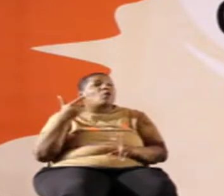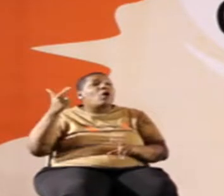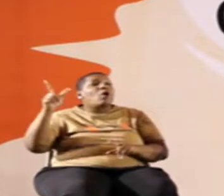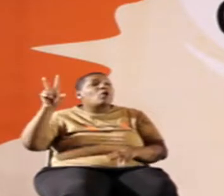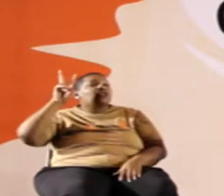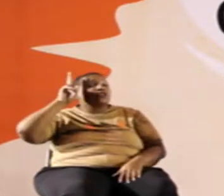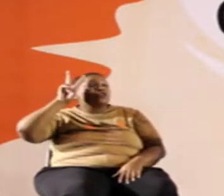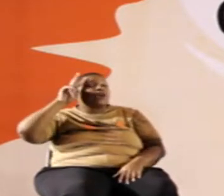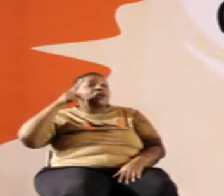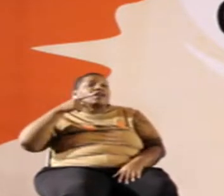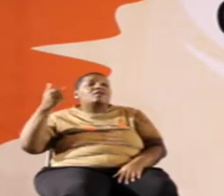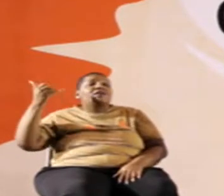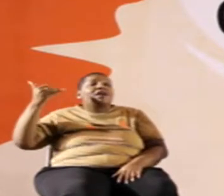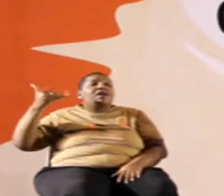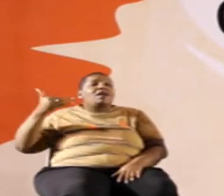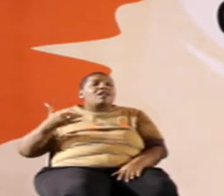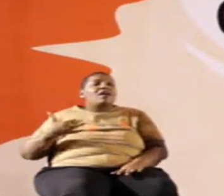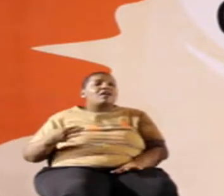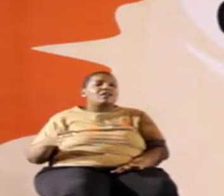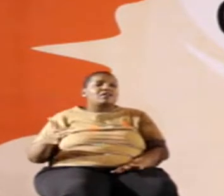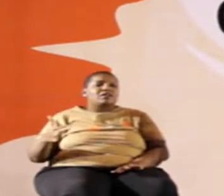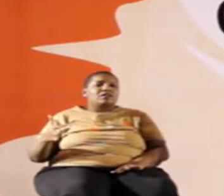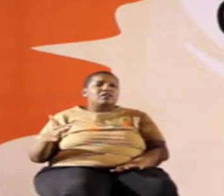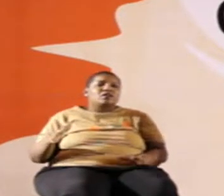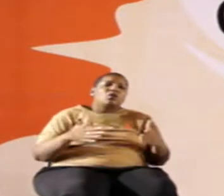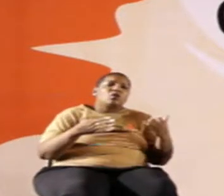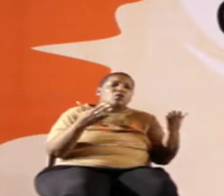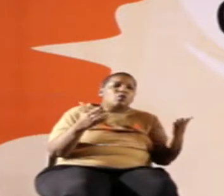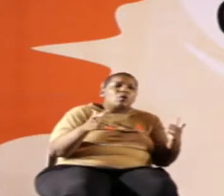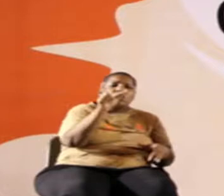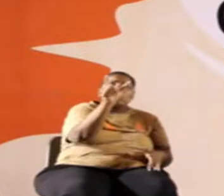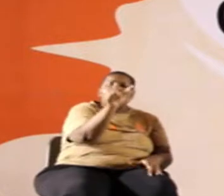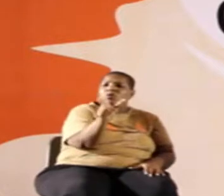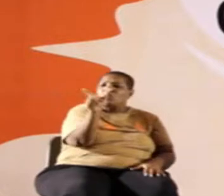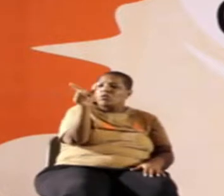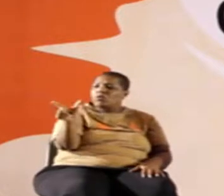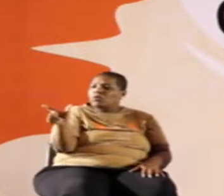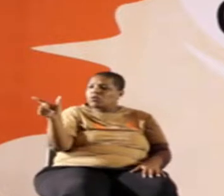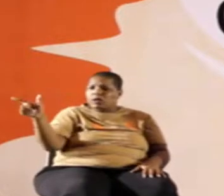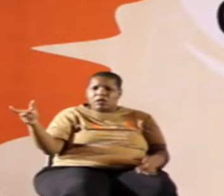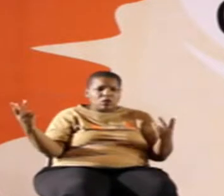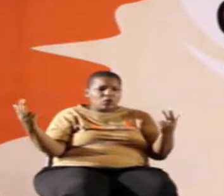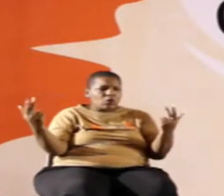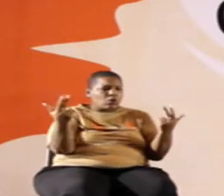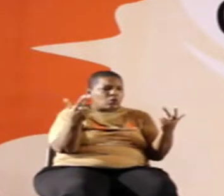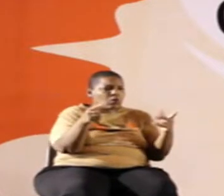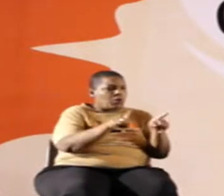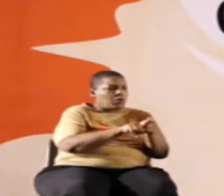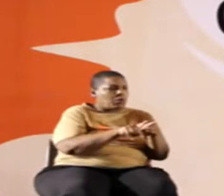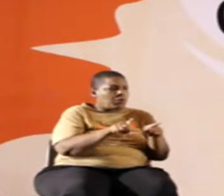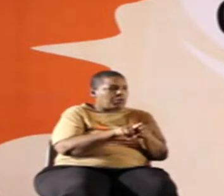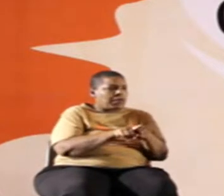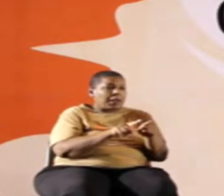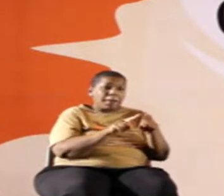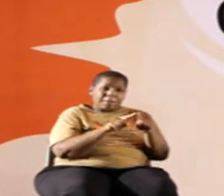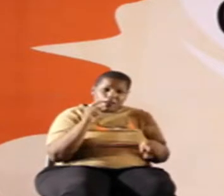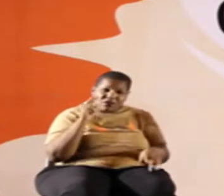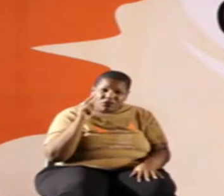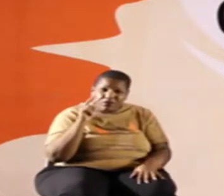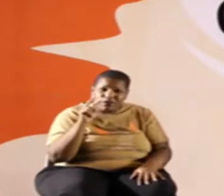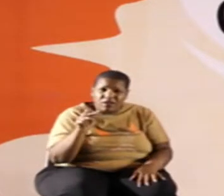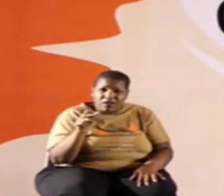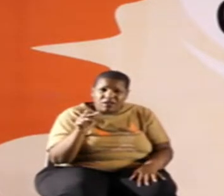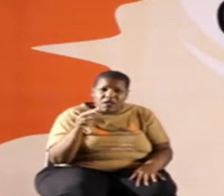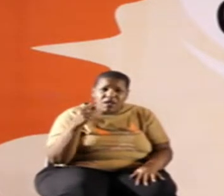sendo contada ao mesmo tempo. Qual delas que está ali? Tudo ao mesmo tempo. Mas, veja, dá sempre